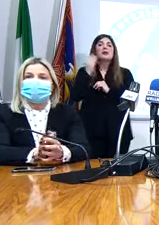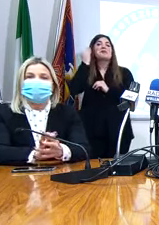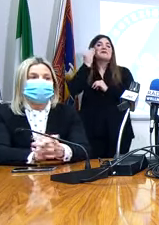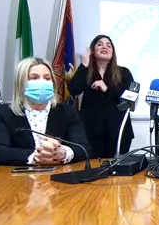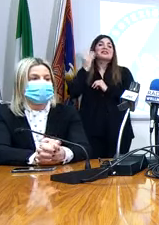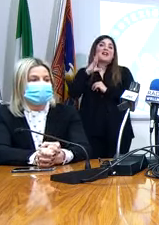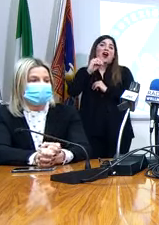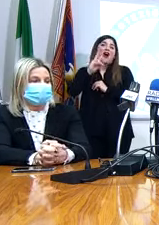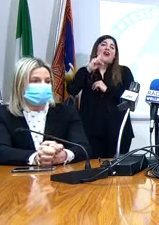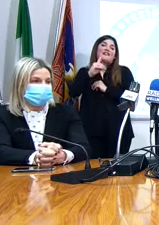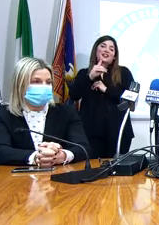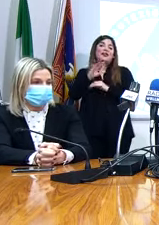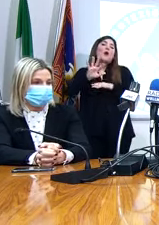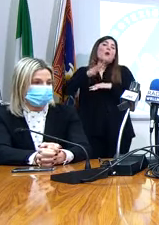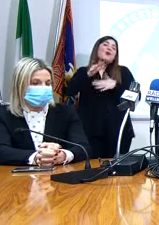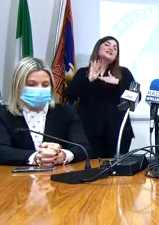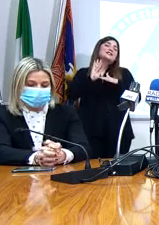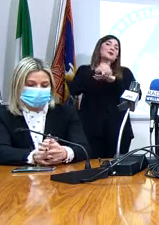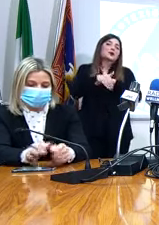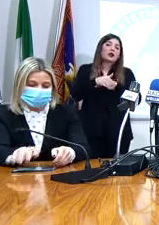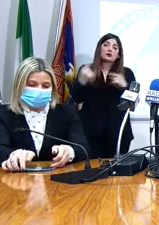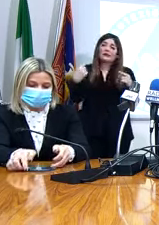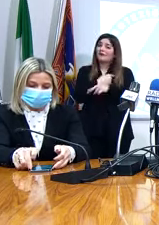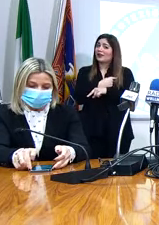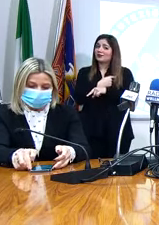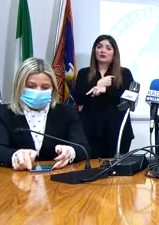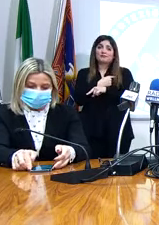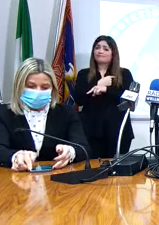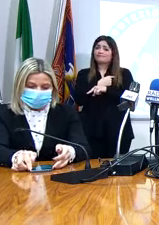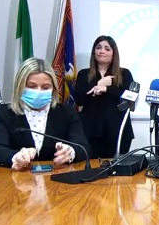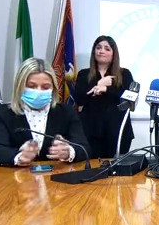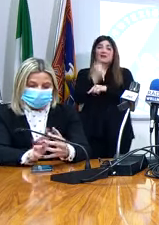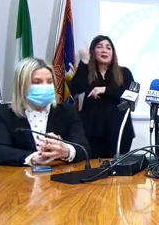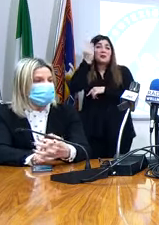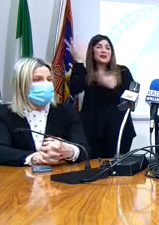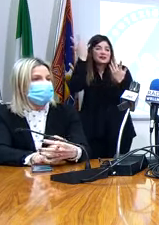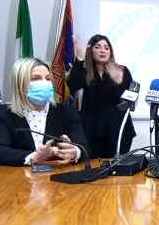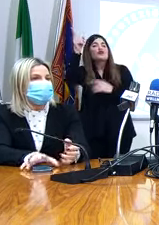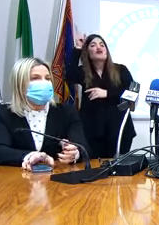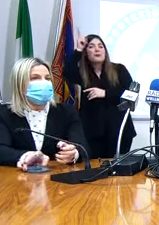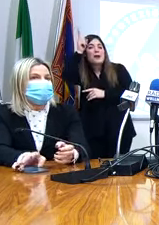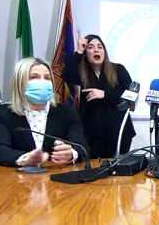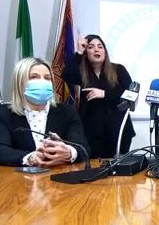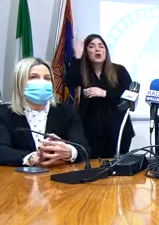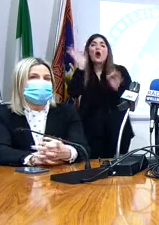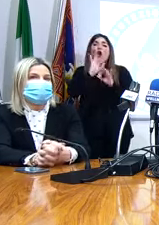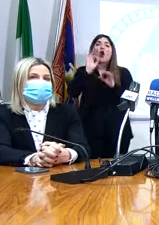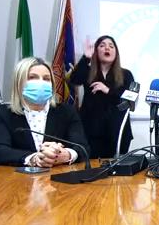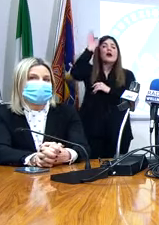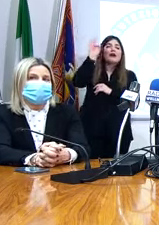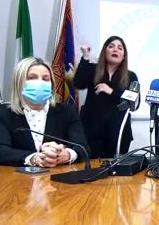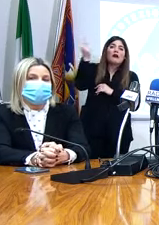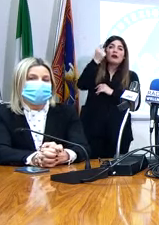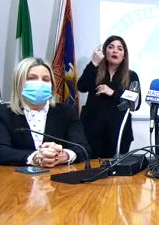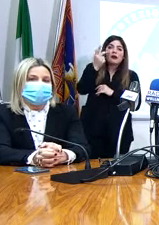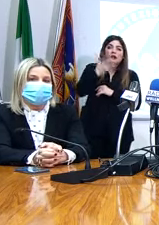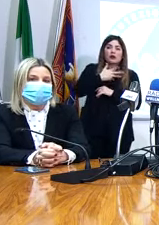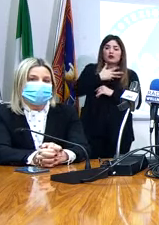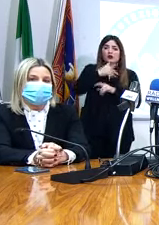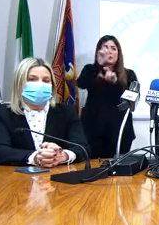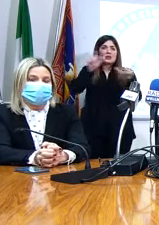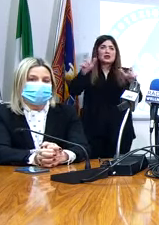1.400 morti, con 28.000 contagiati, o la Gran Bretagna con 58.000 contagi e 1.500 morti,